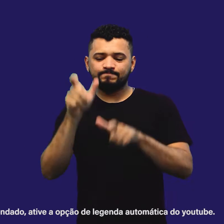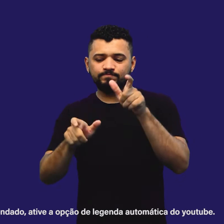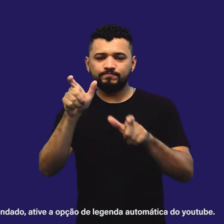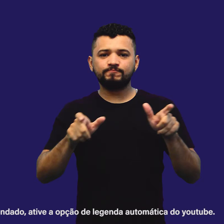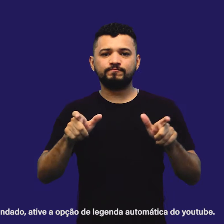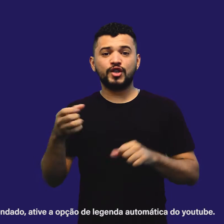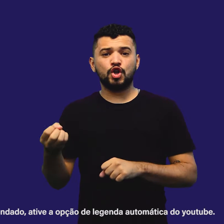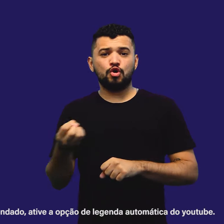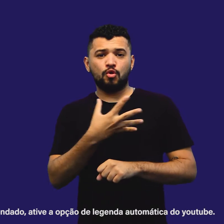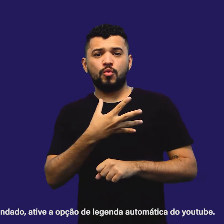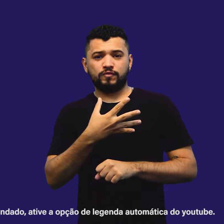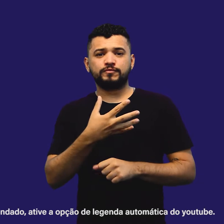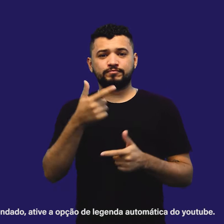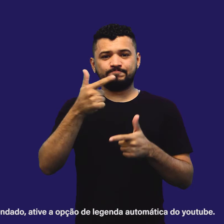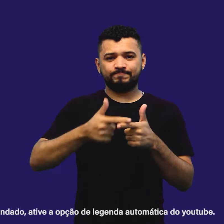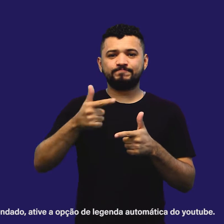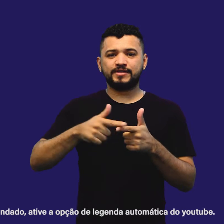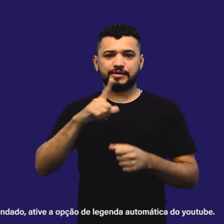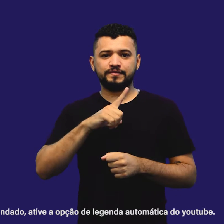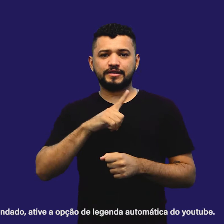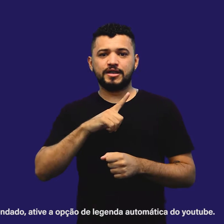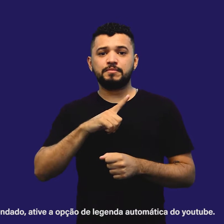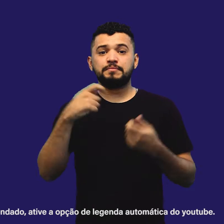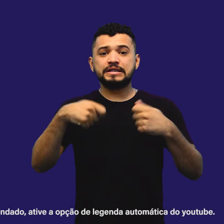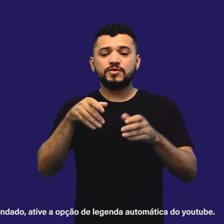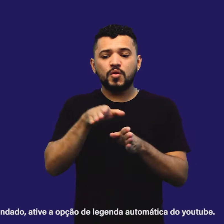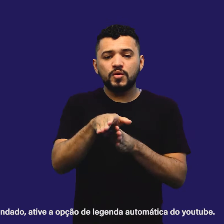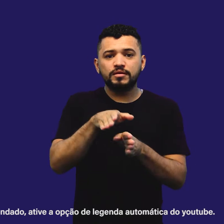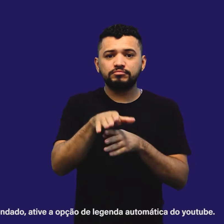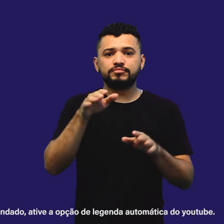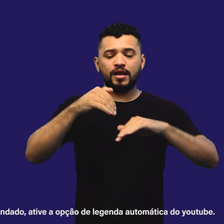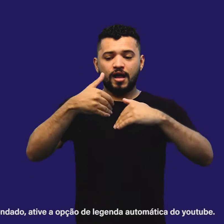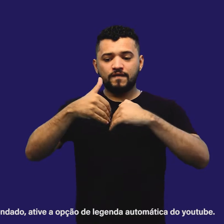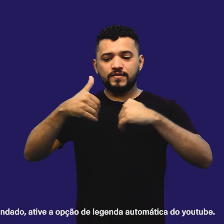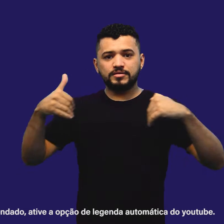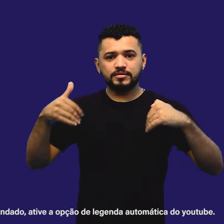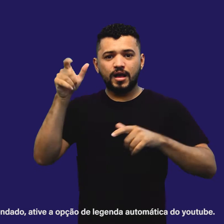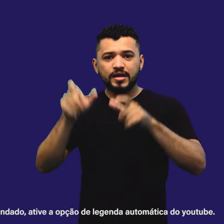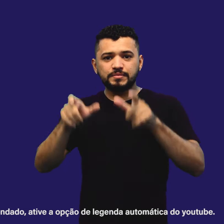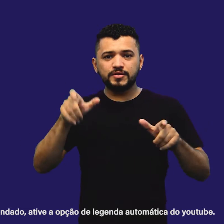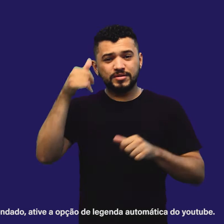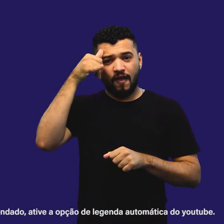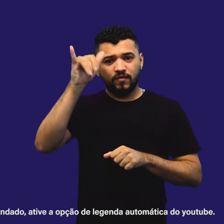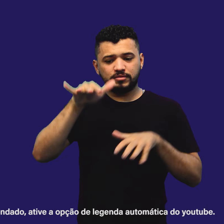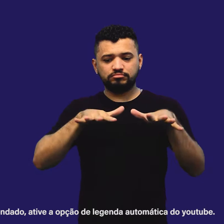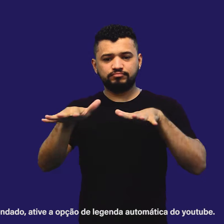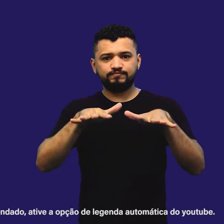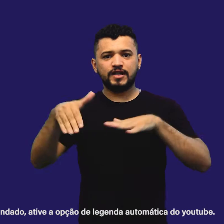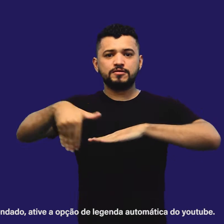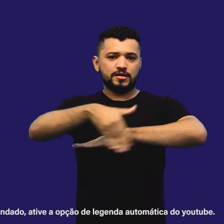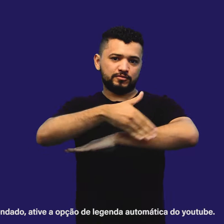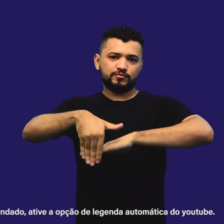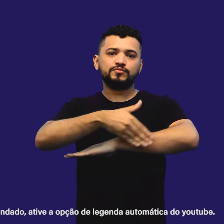do novo e improvável cenário, a recomendação de distanciamento social e diminuição da circulação de